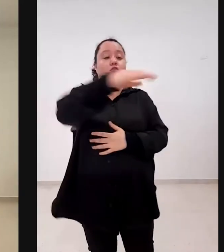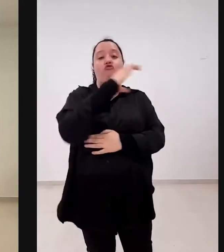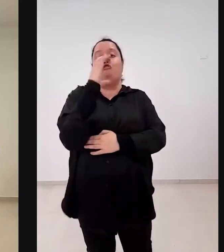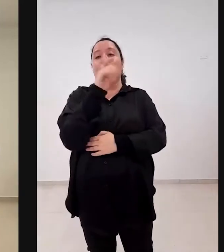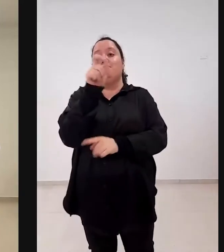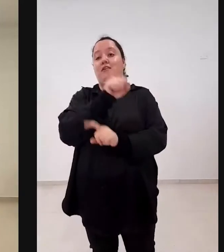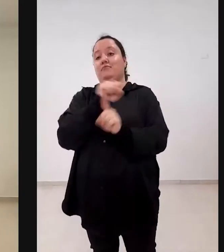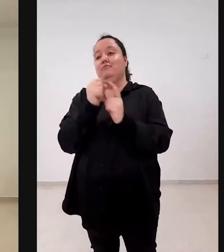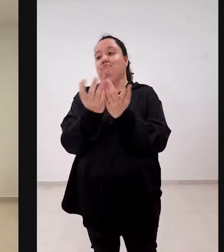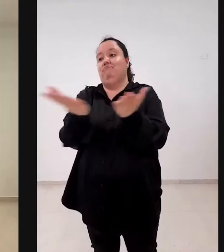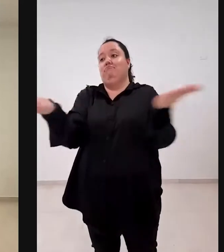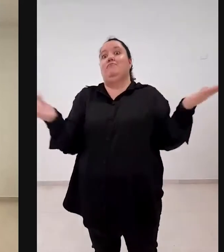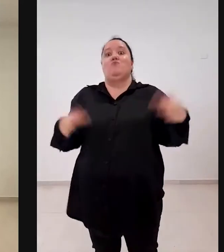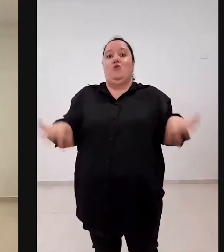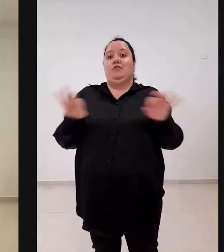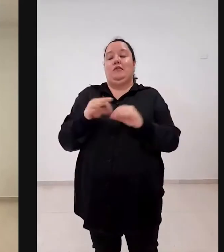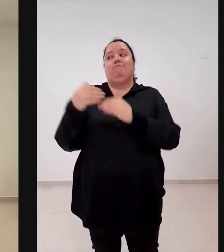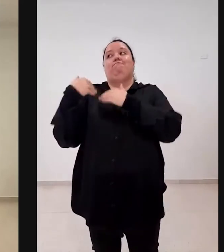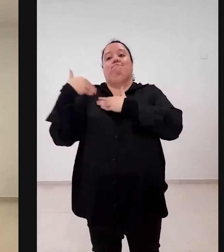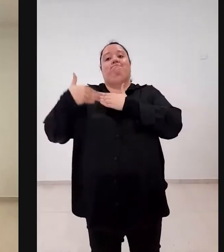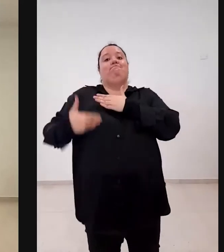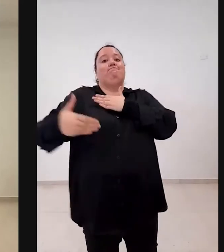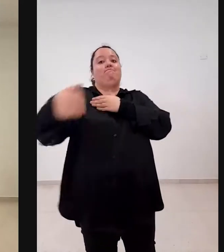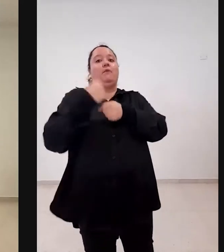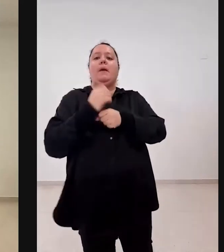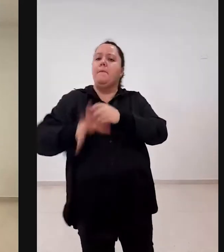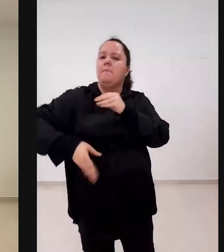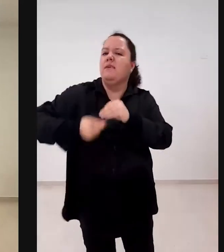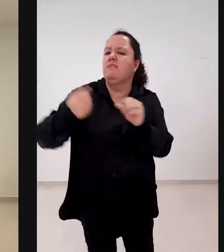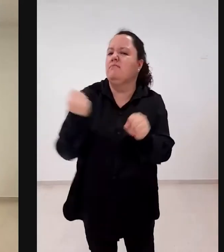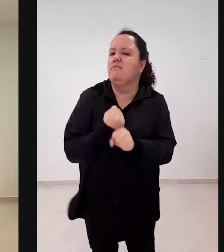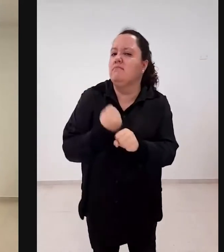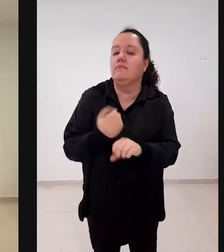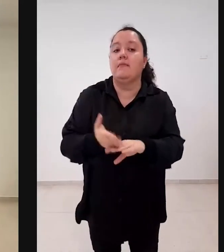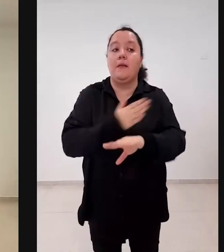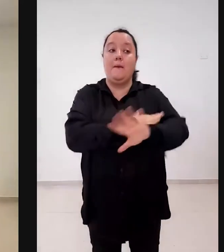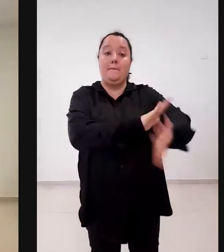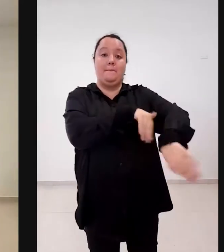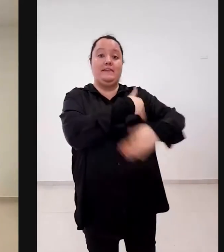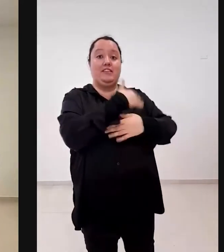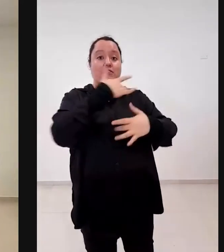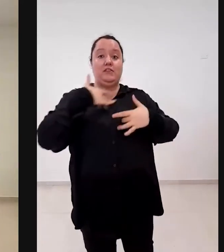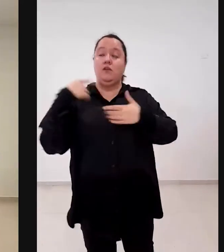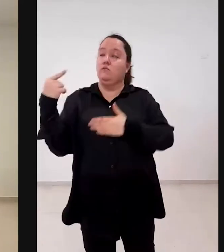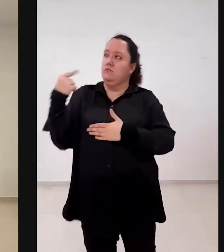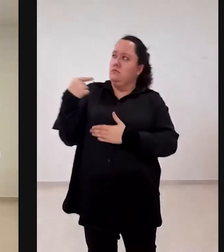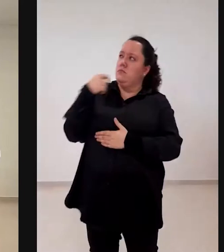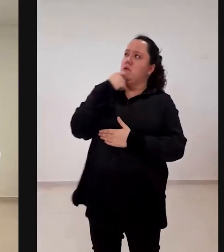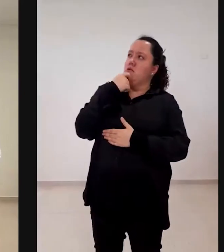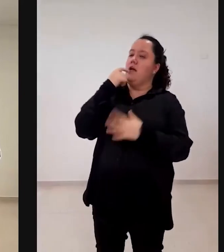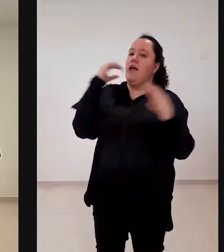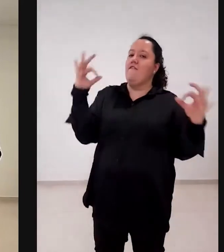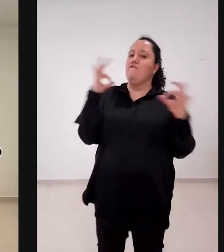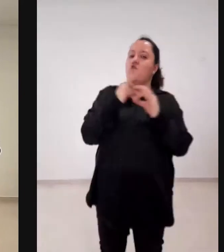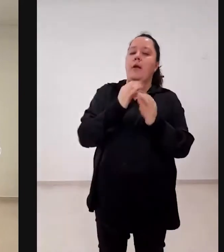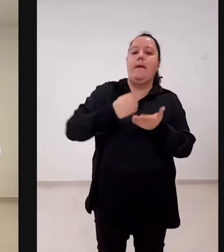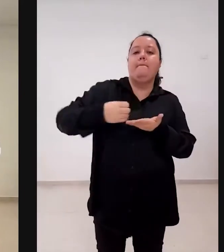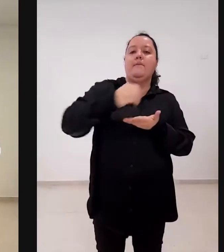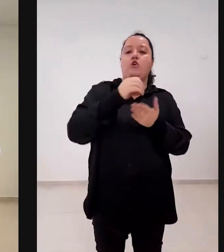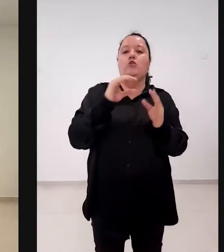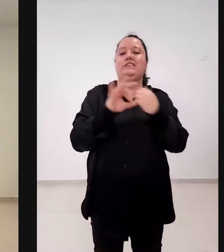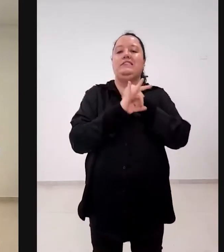importante y también un trabajo con el ligamiento que nos ha dado el ministerio de salud con ese enfoque biopsicosocial